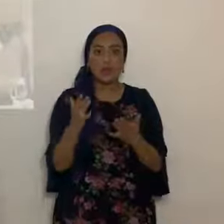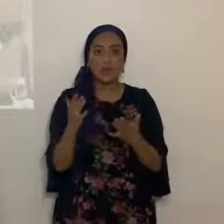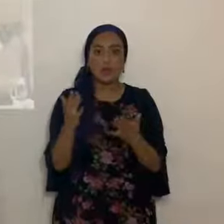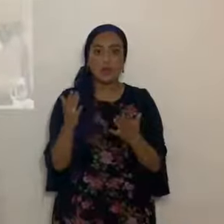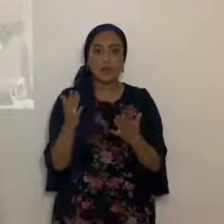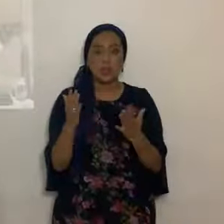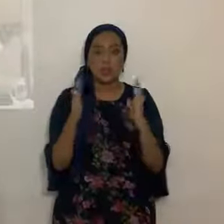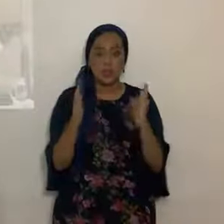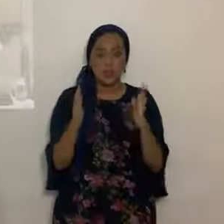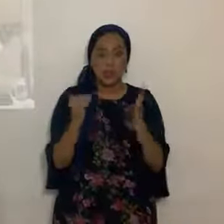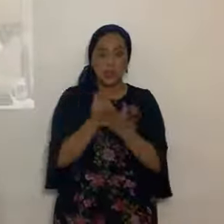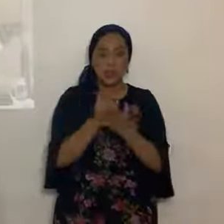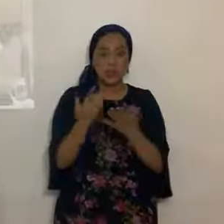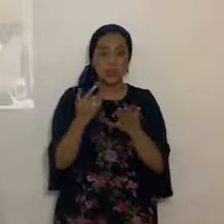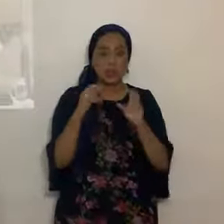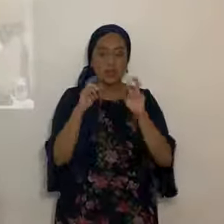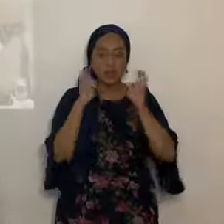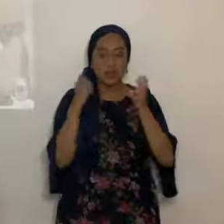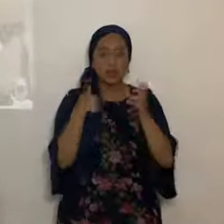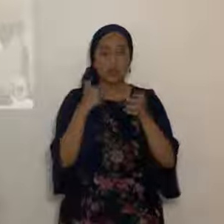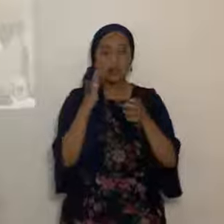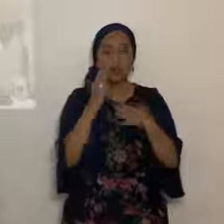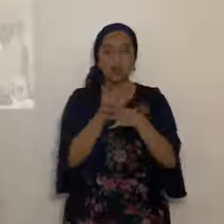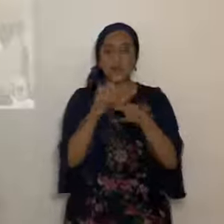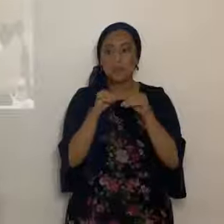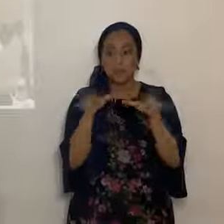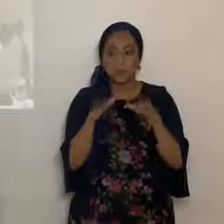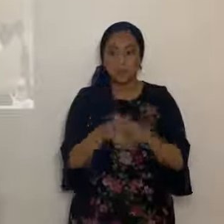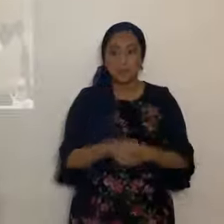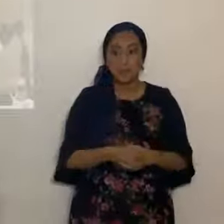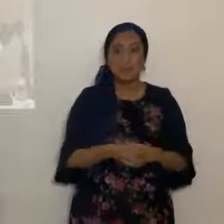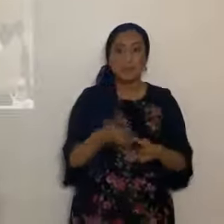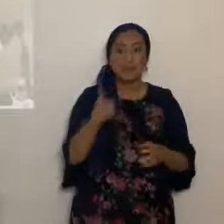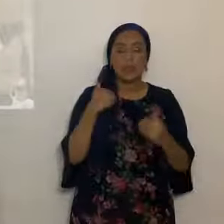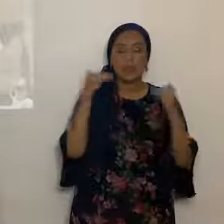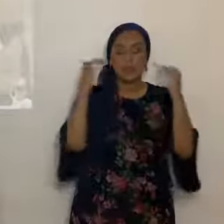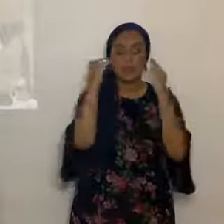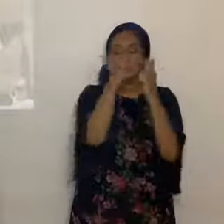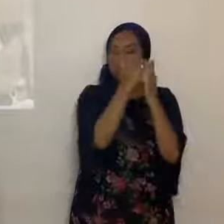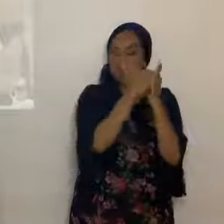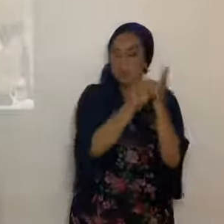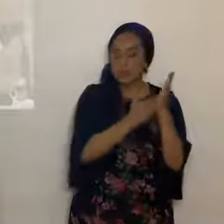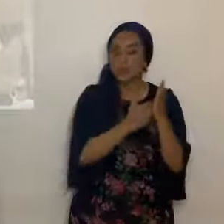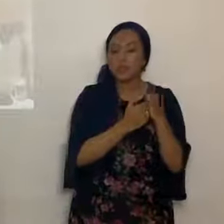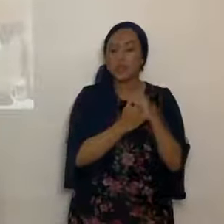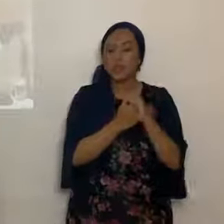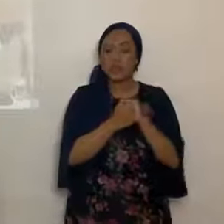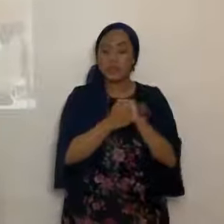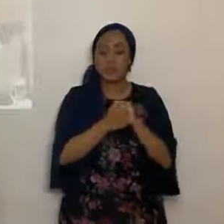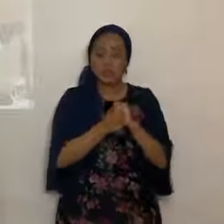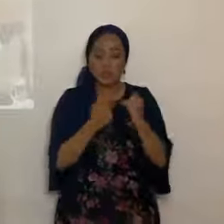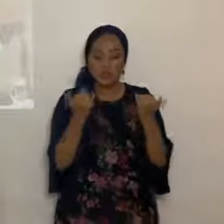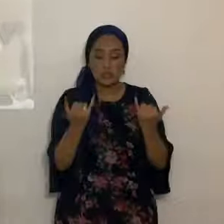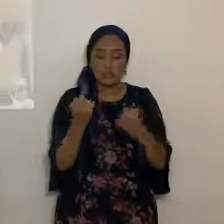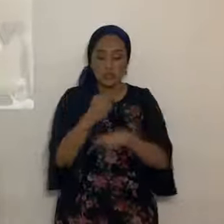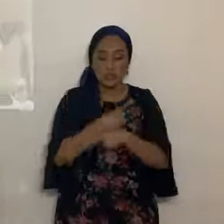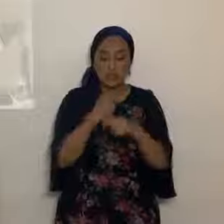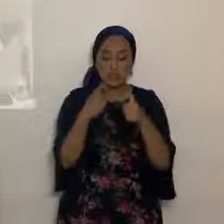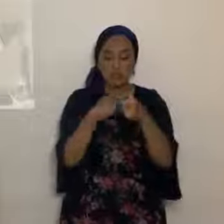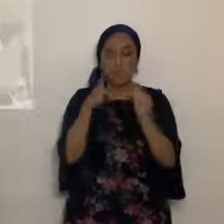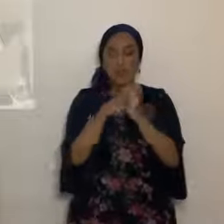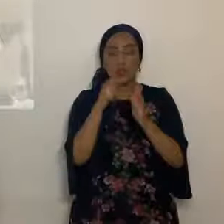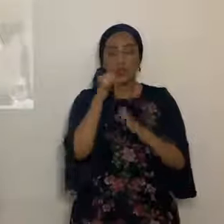al tanto de todos los temas que se van a ir compartiendo. Voy a ir por puntos, hermanos. Este día es la primera